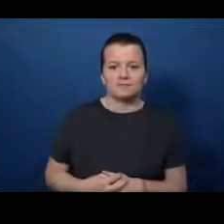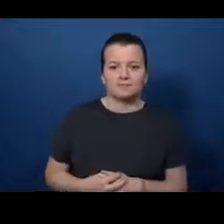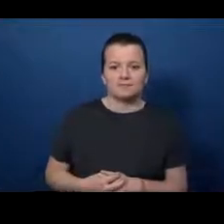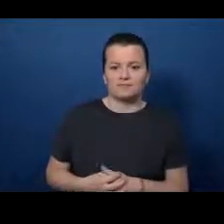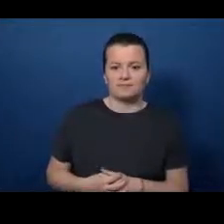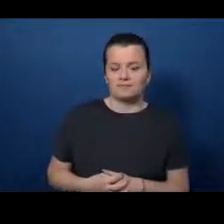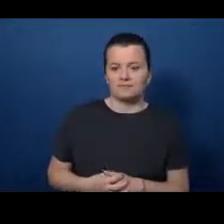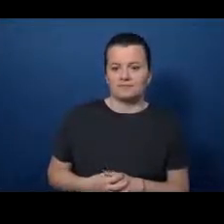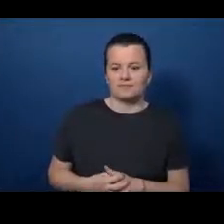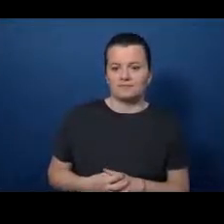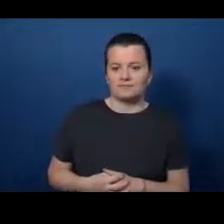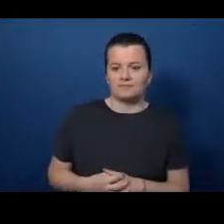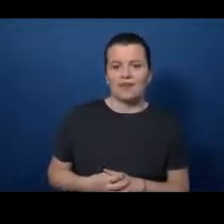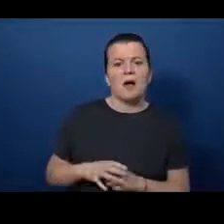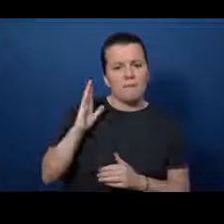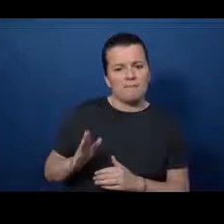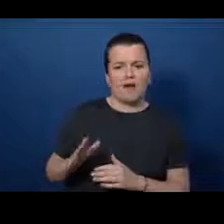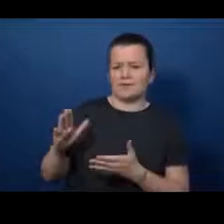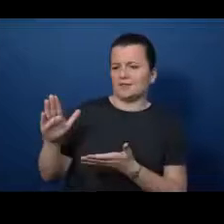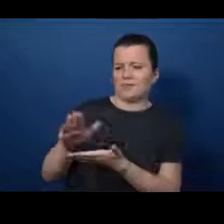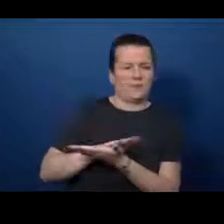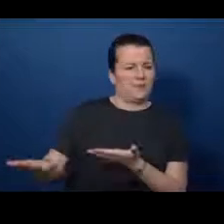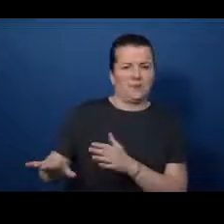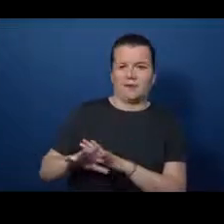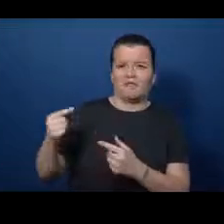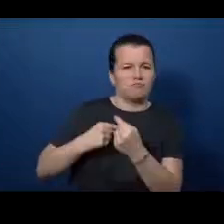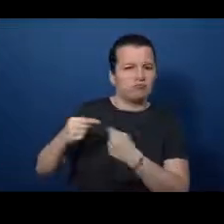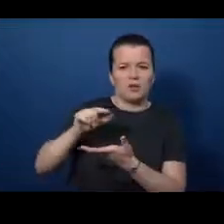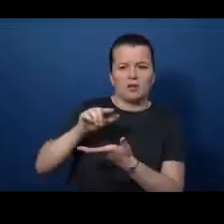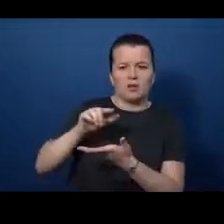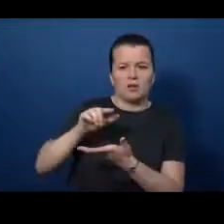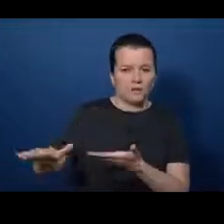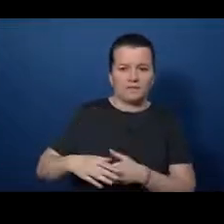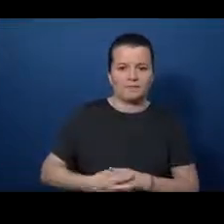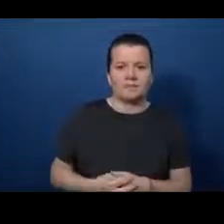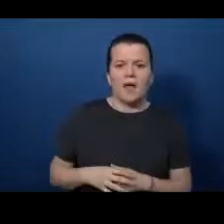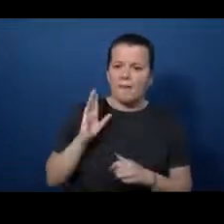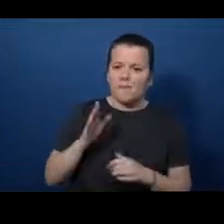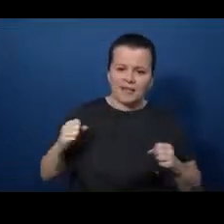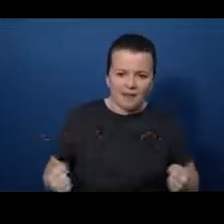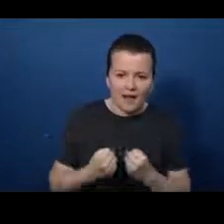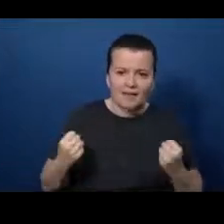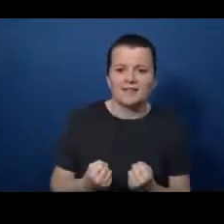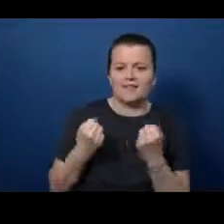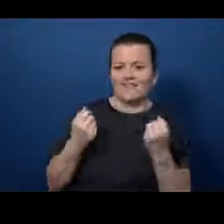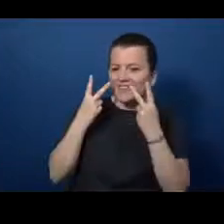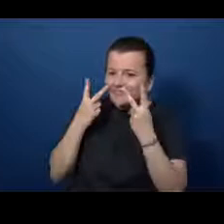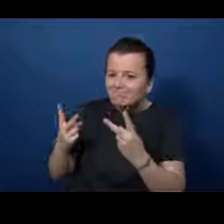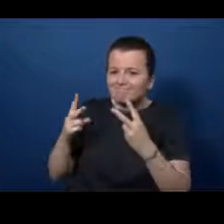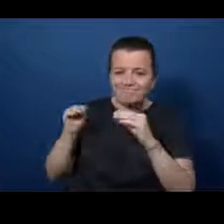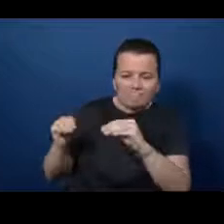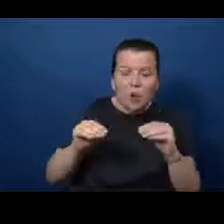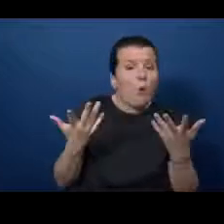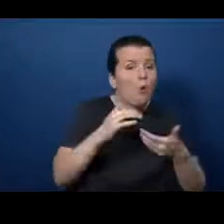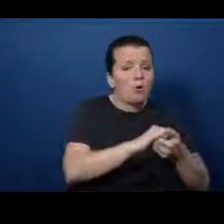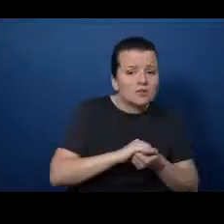的恶意呢？那么，我认为可以从内部入手，可以组织可以组织一些反校园